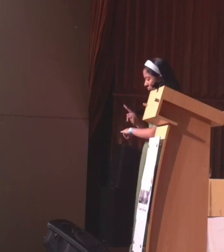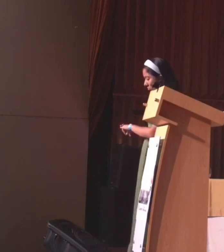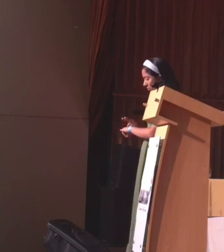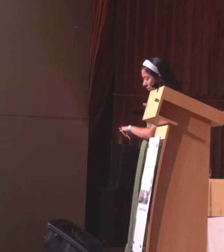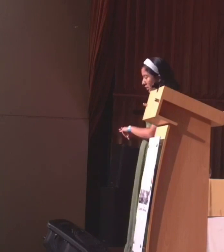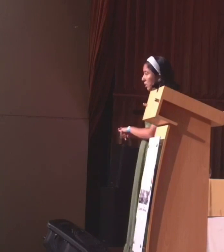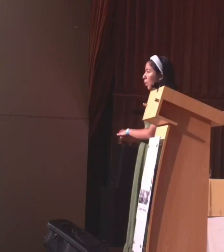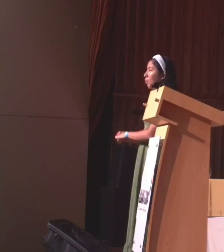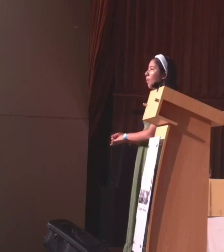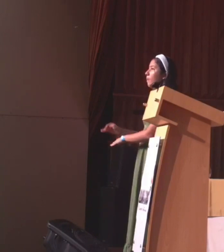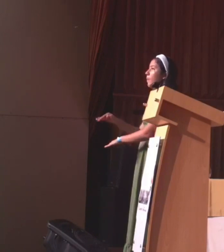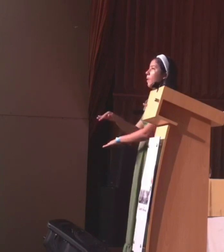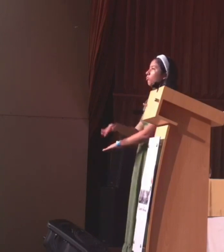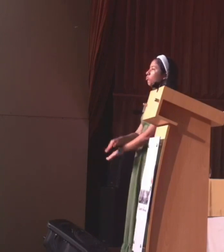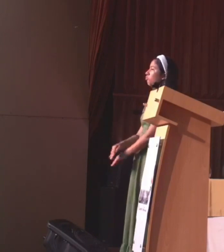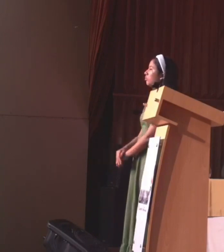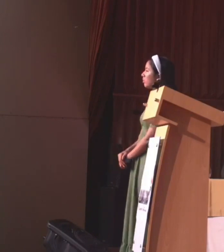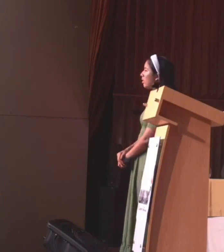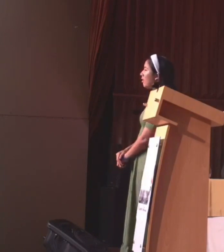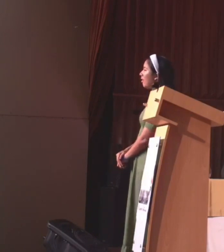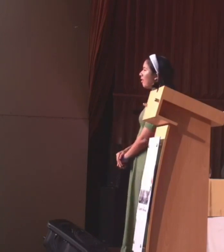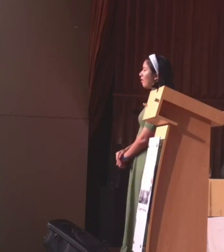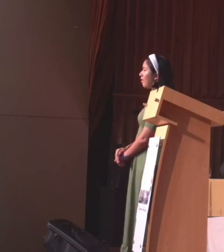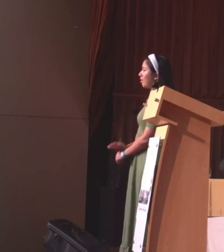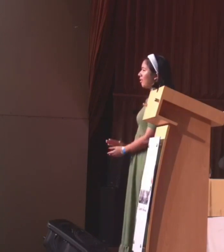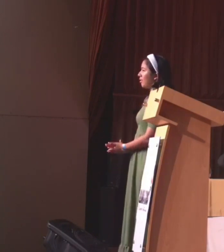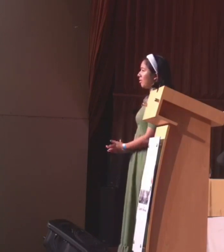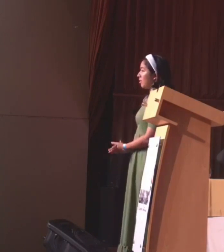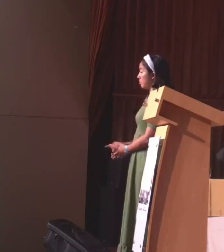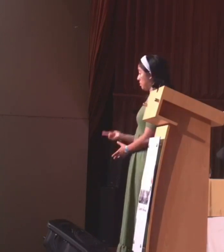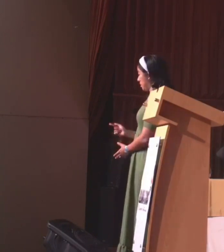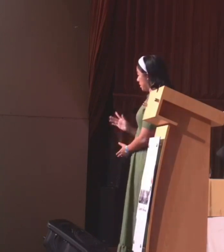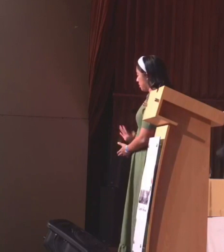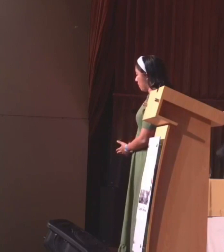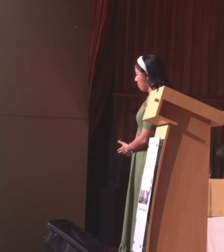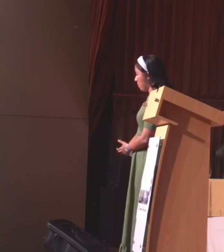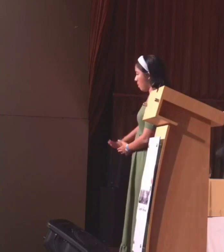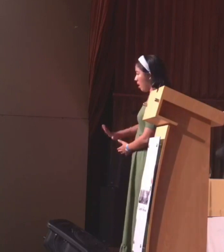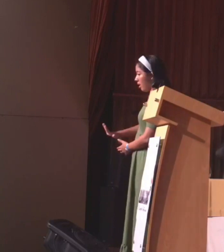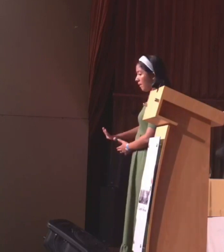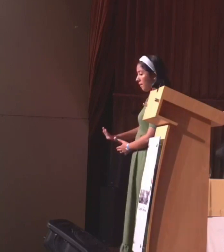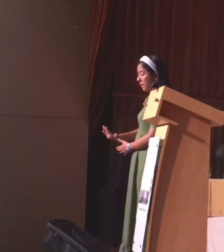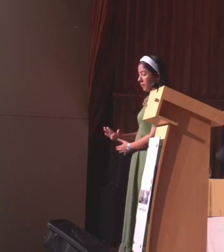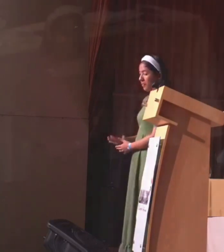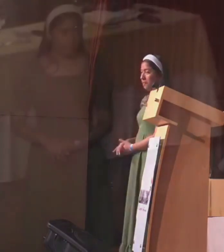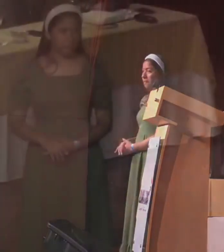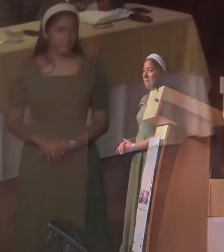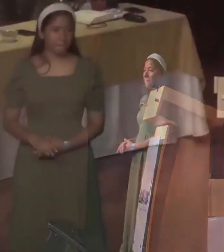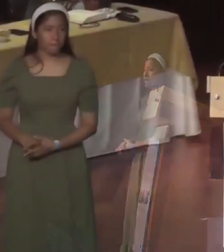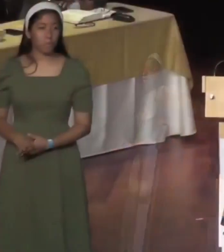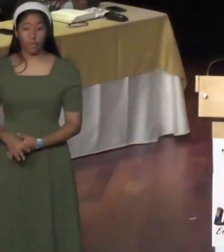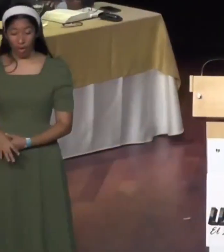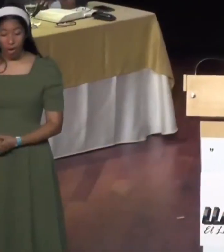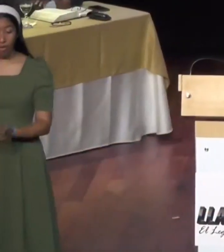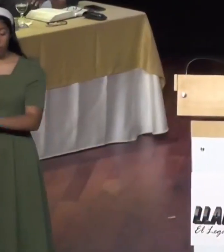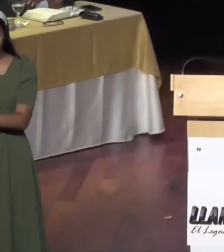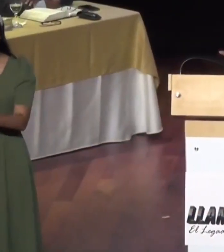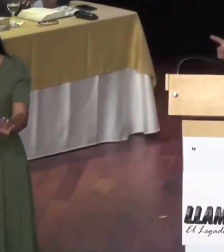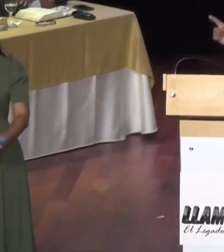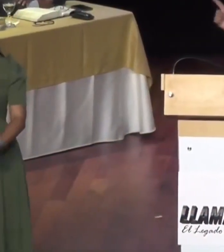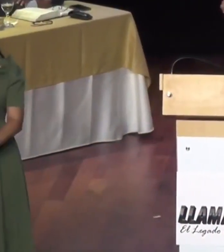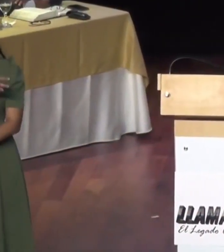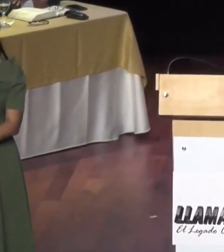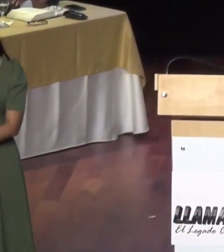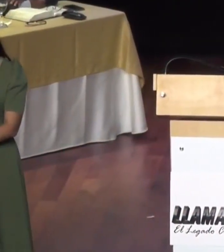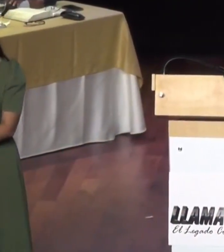Año 2006, Hotel Royal, conferencista Reinel Galvis,